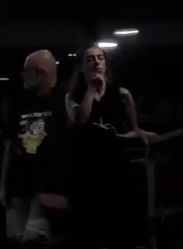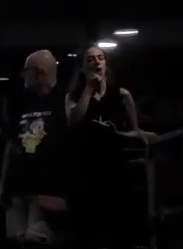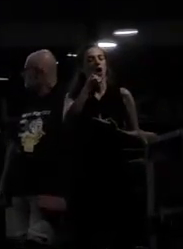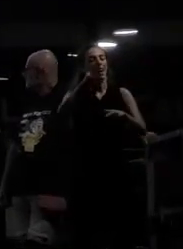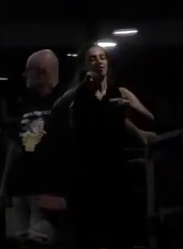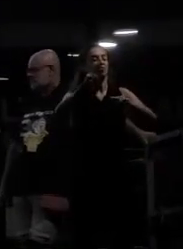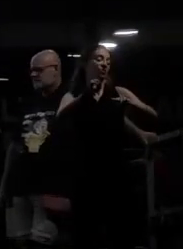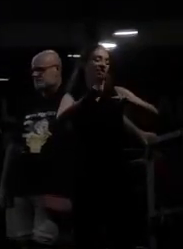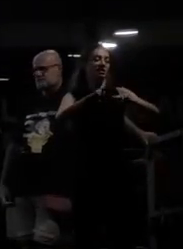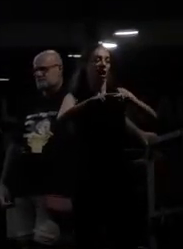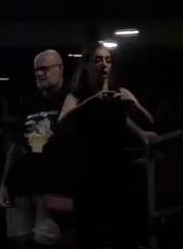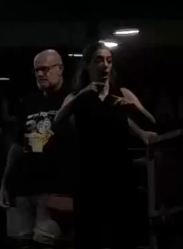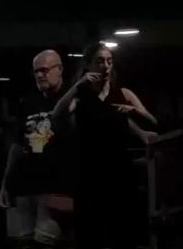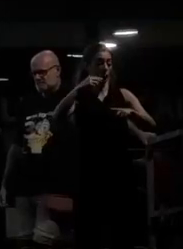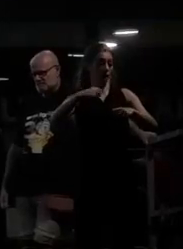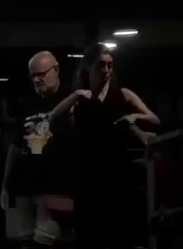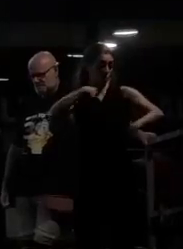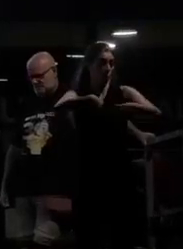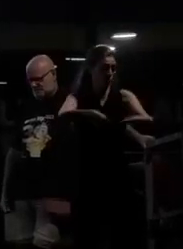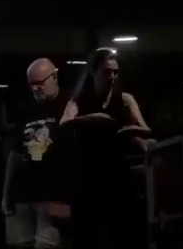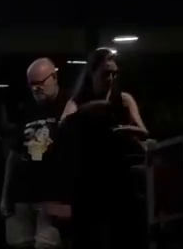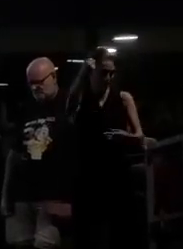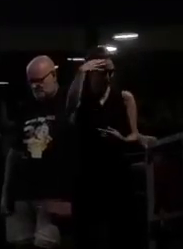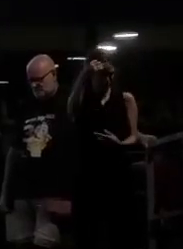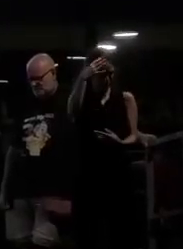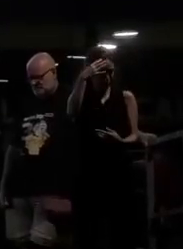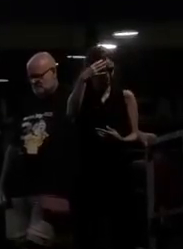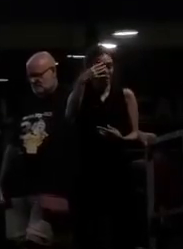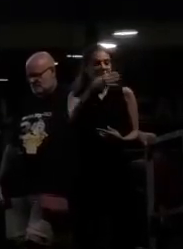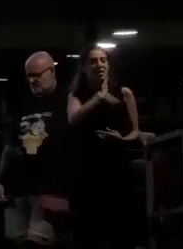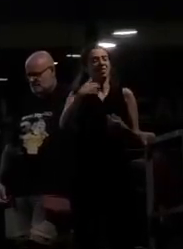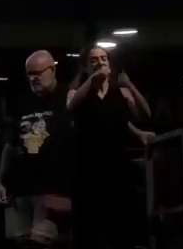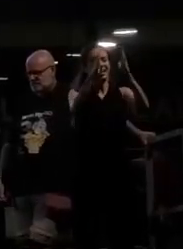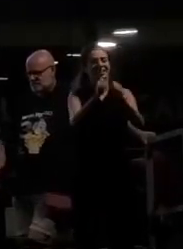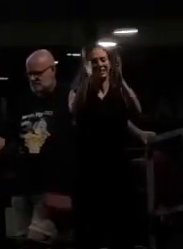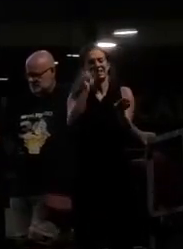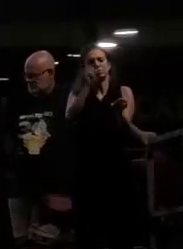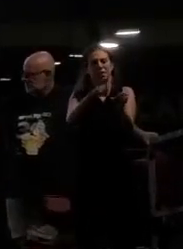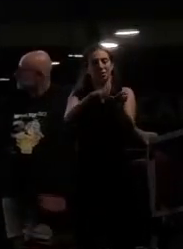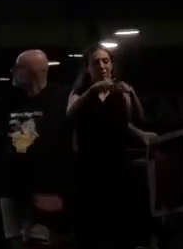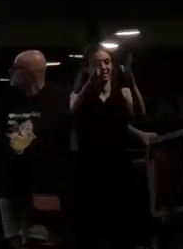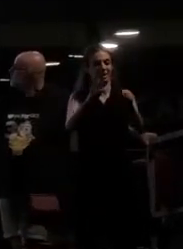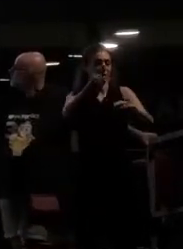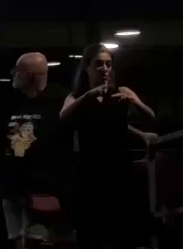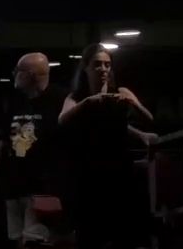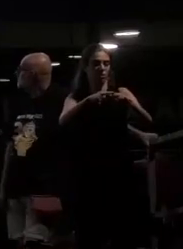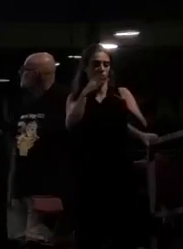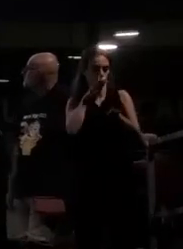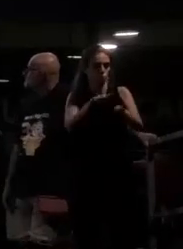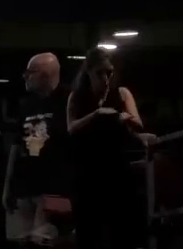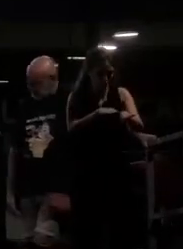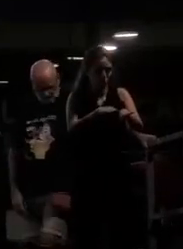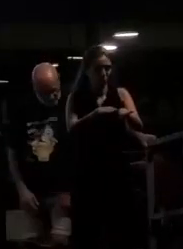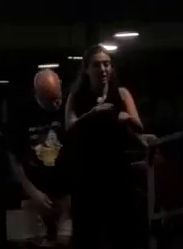cambrilenca i el paper incondicional i únic que hi han tingut les seves entitats festives,